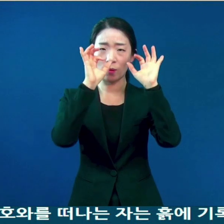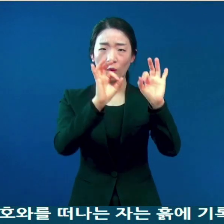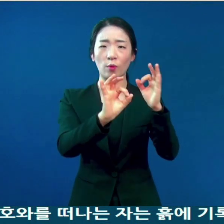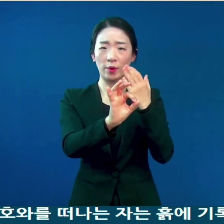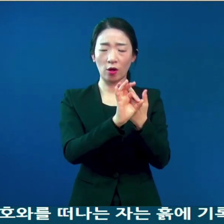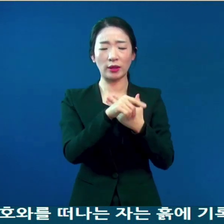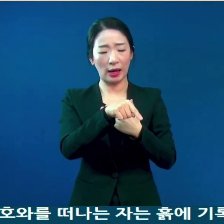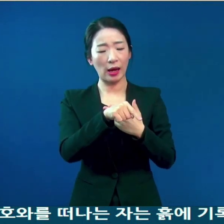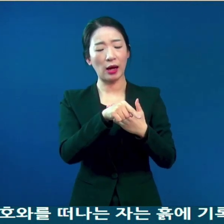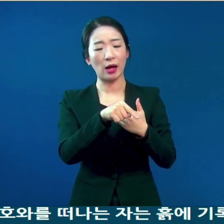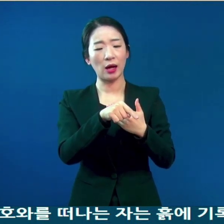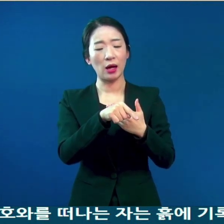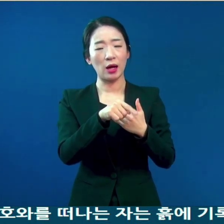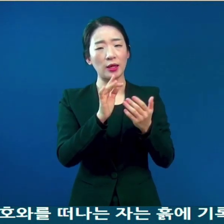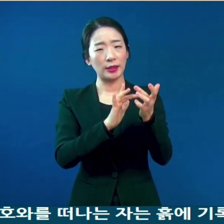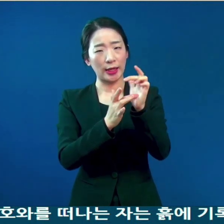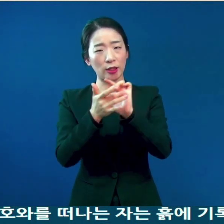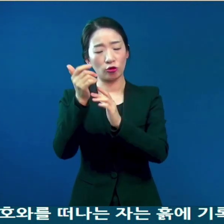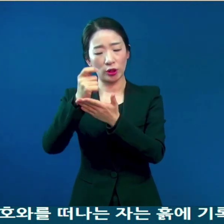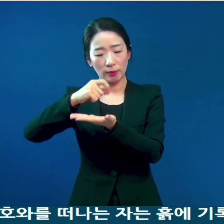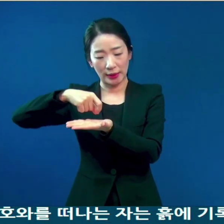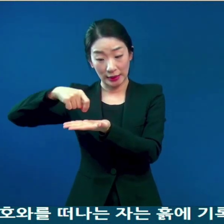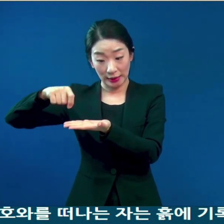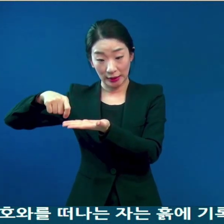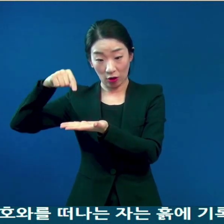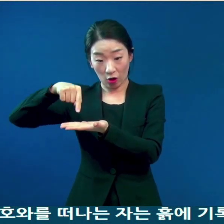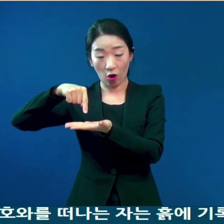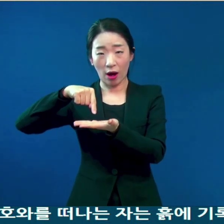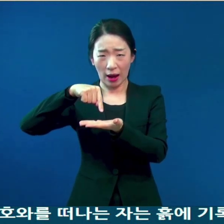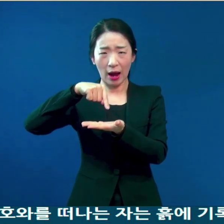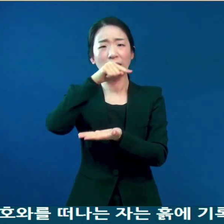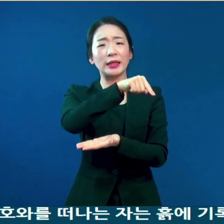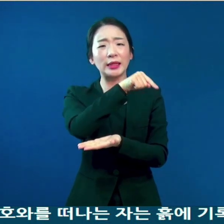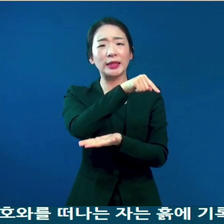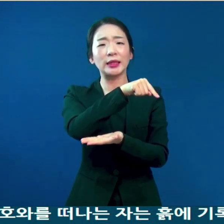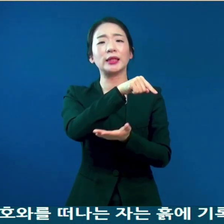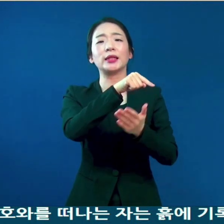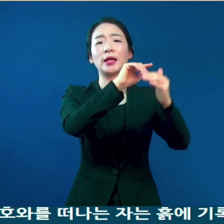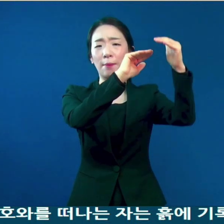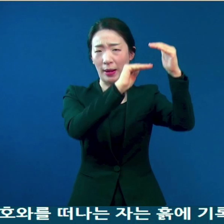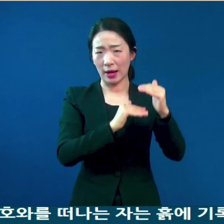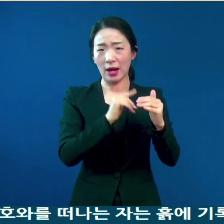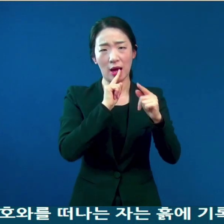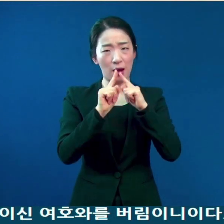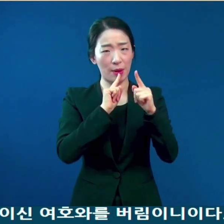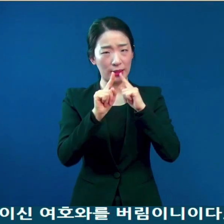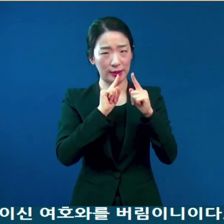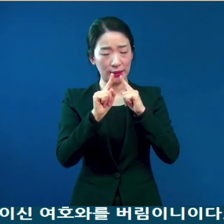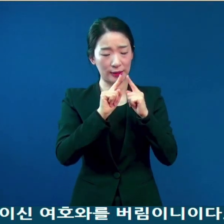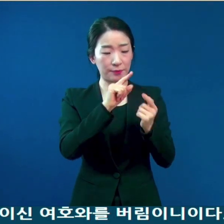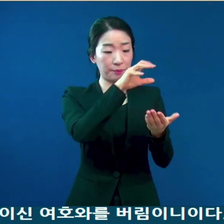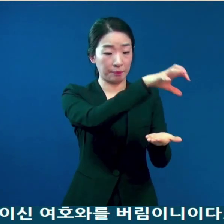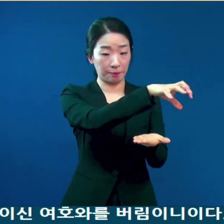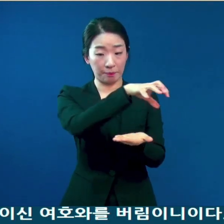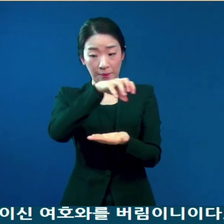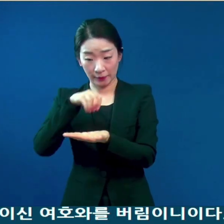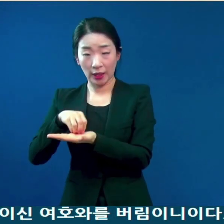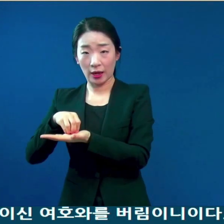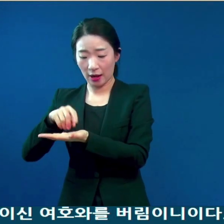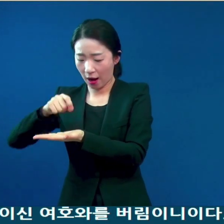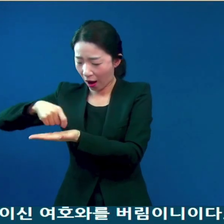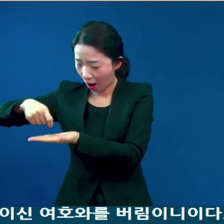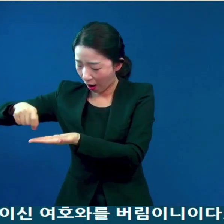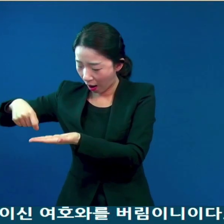성경 해석가들과 설교자들이 이 말씀이 혹시 예수님이 땅에다 쓴 말씀이 아닐까 이렇게